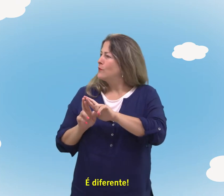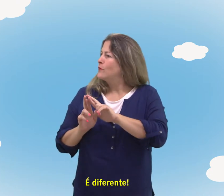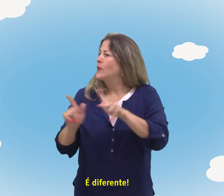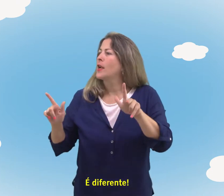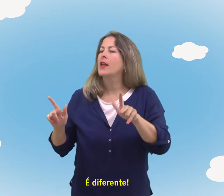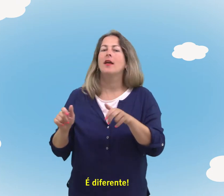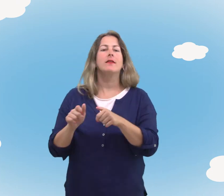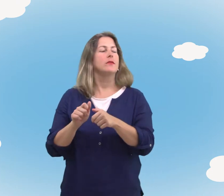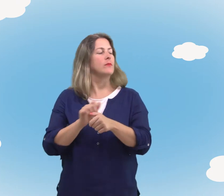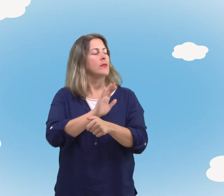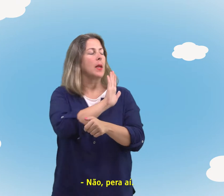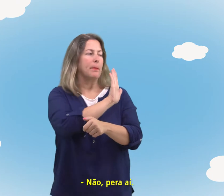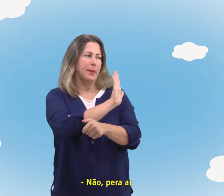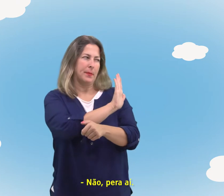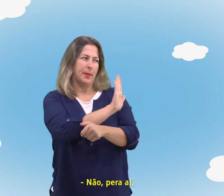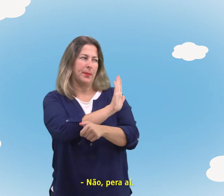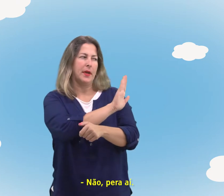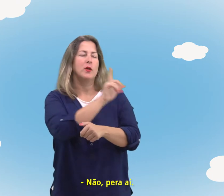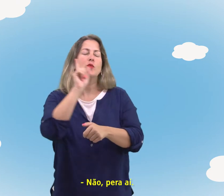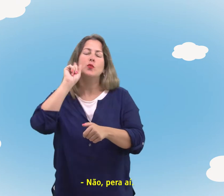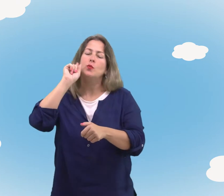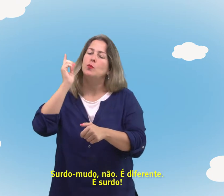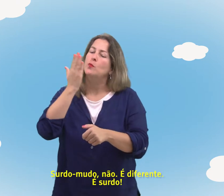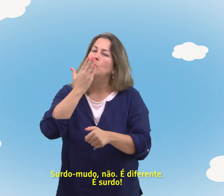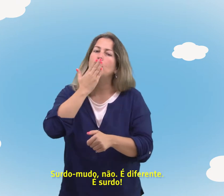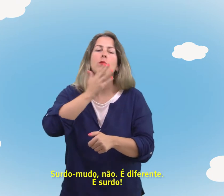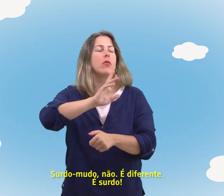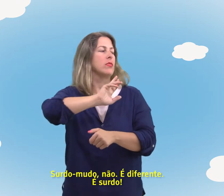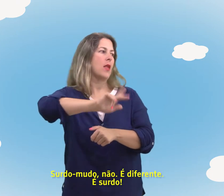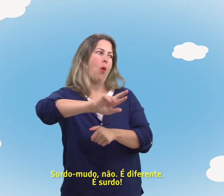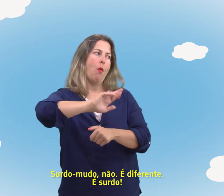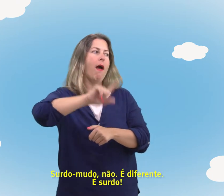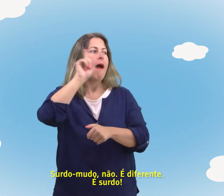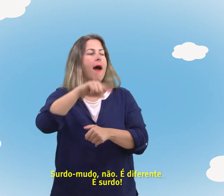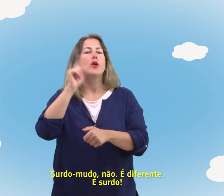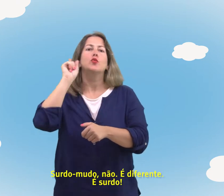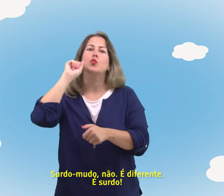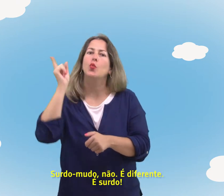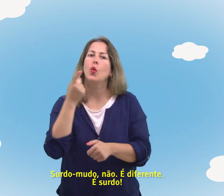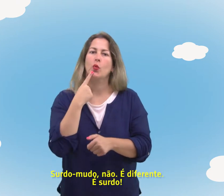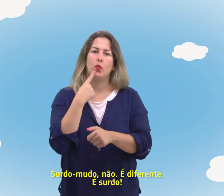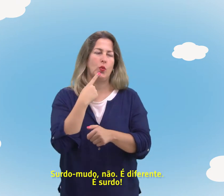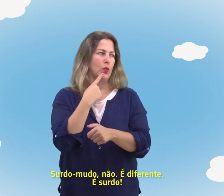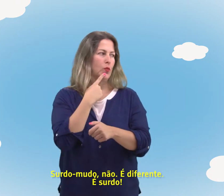diferente não parei surdo mudo não é diferente é surdo